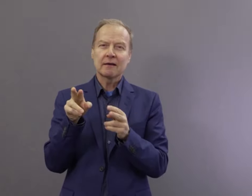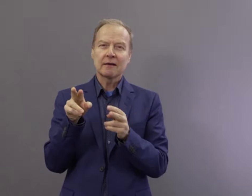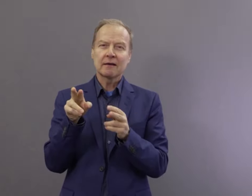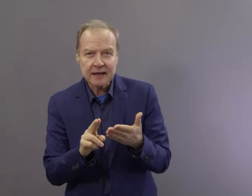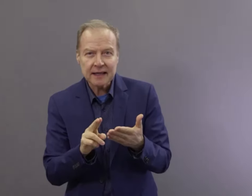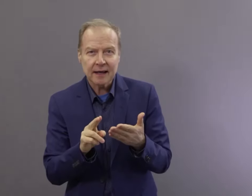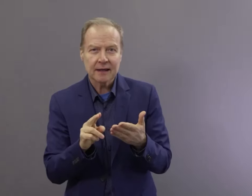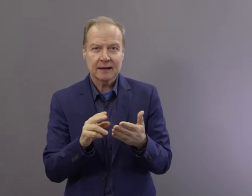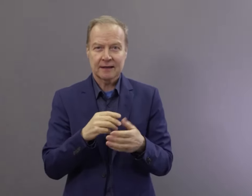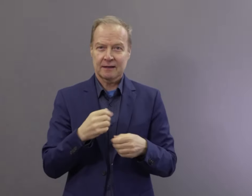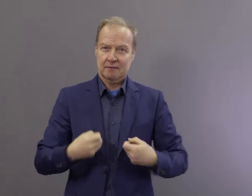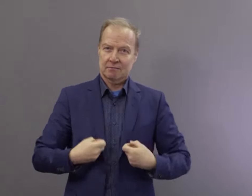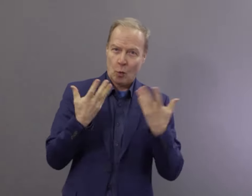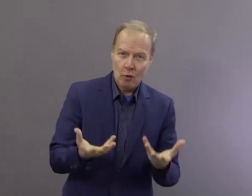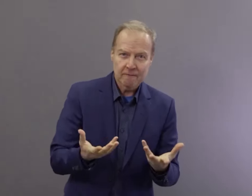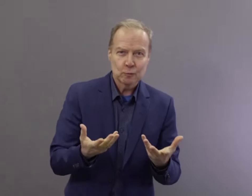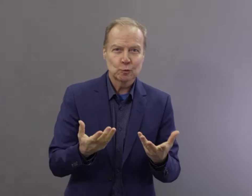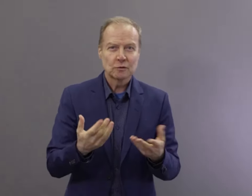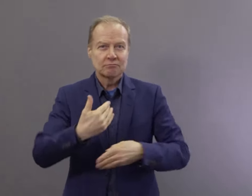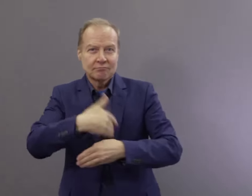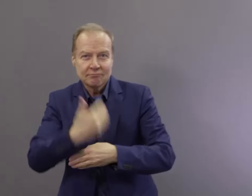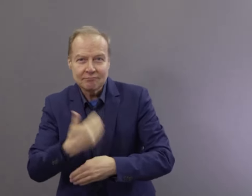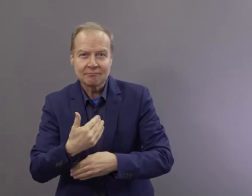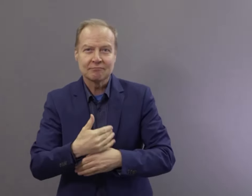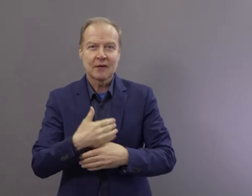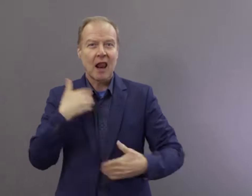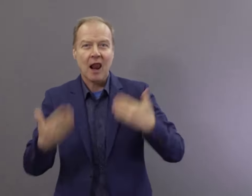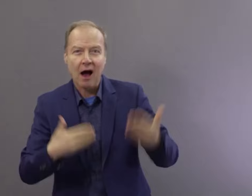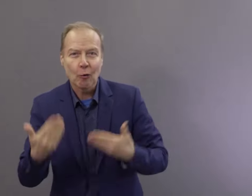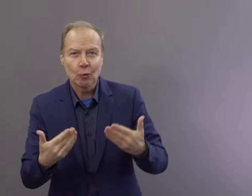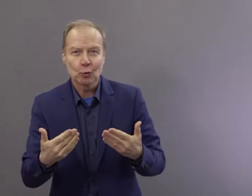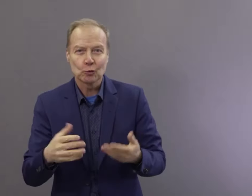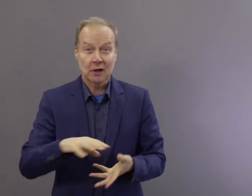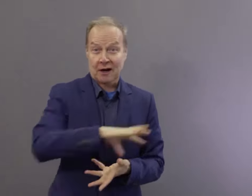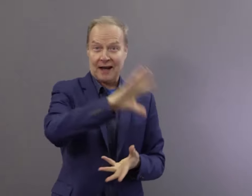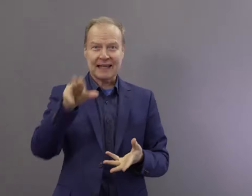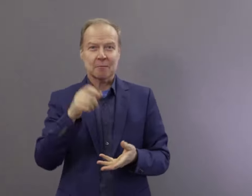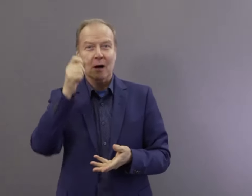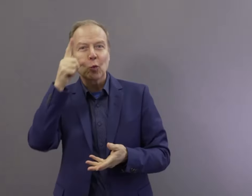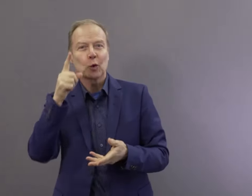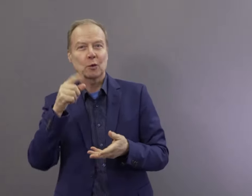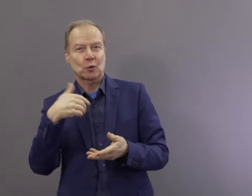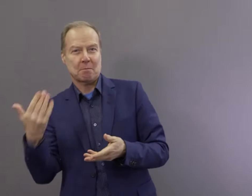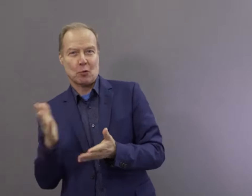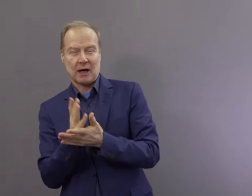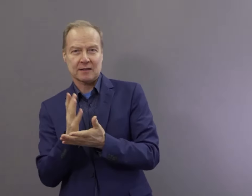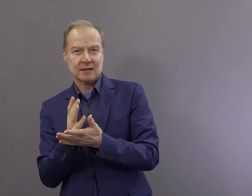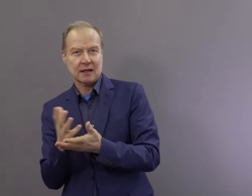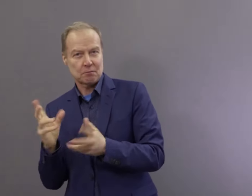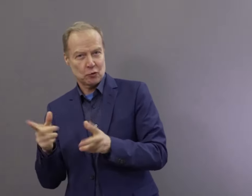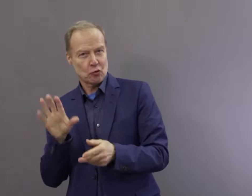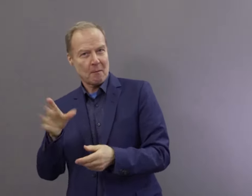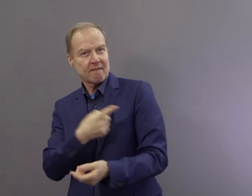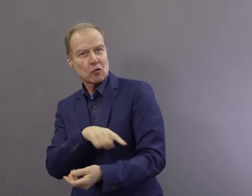kielimallit, niin sitten taas on, ajateltiin, että, tai on puhuttu siitä, että taiteet ovat erittäin hyvä keino,